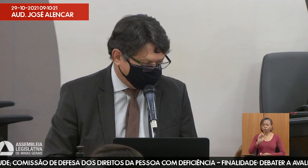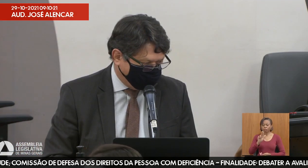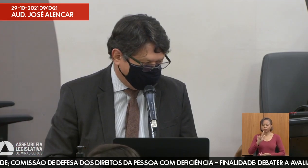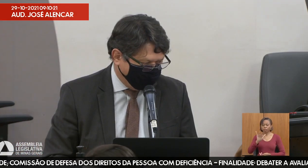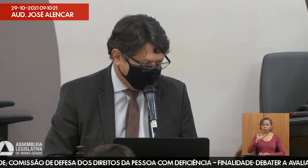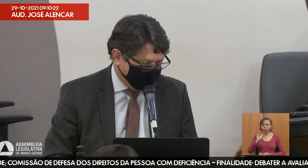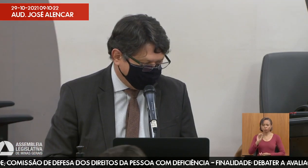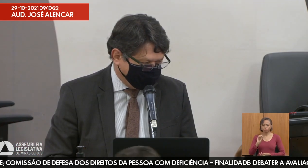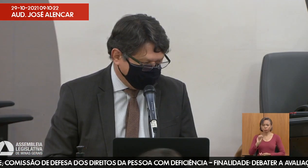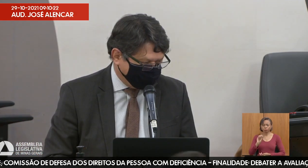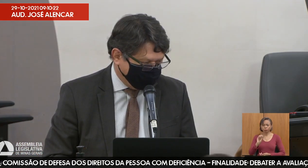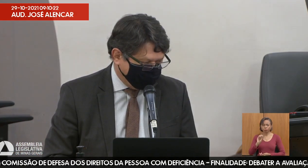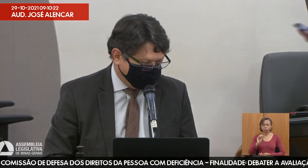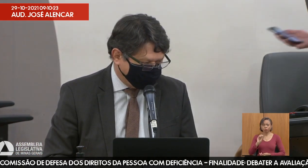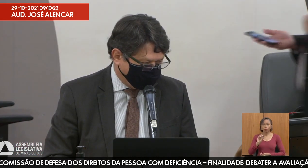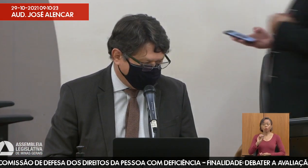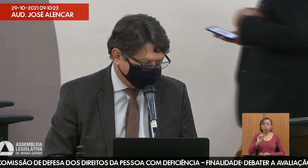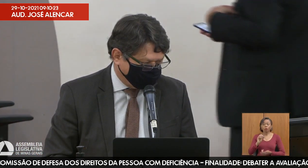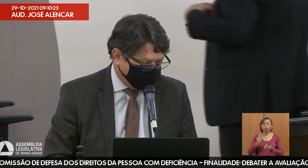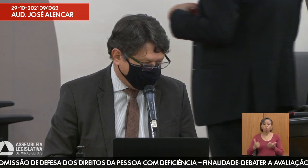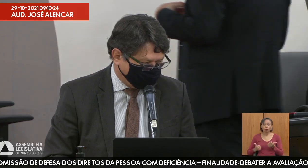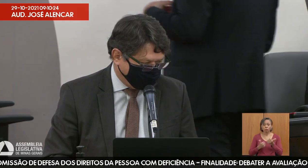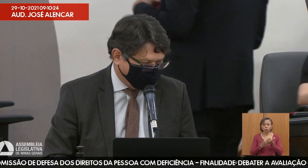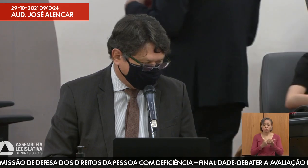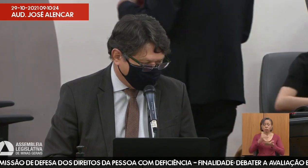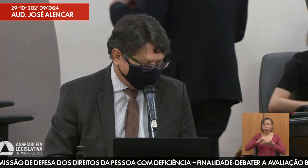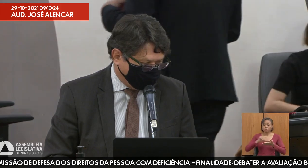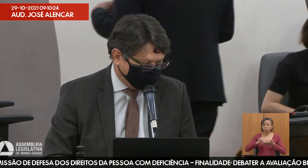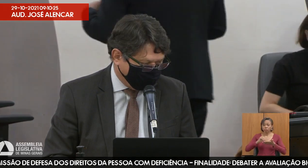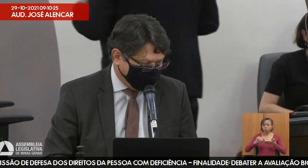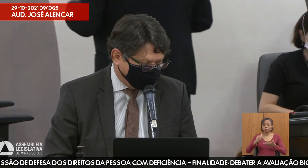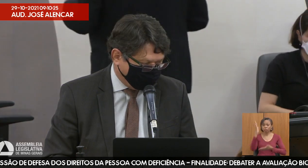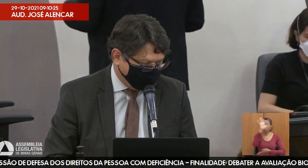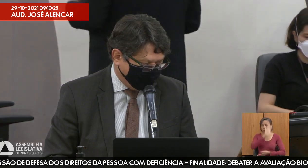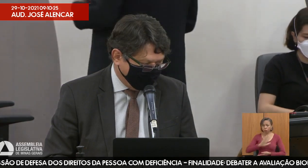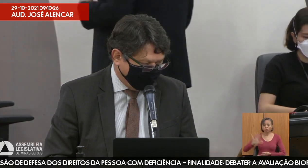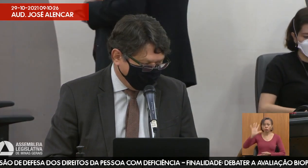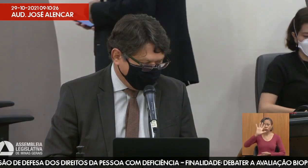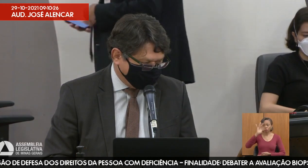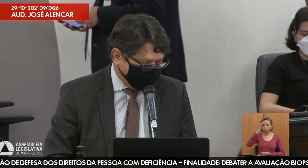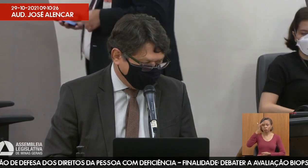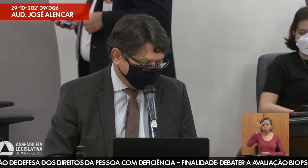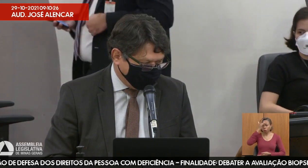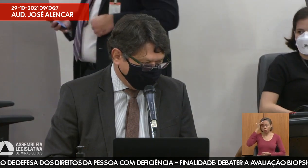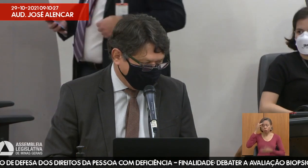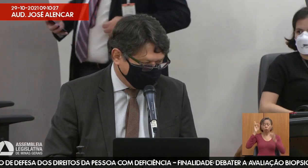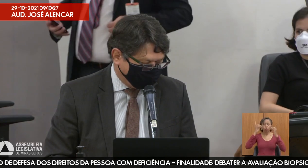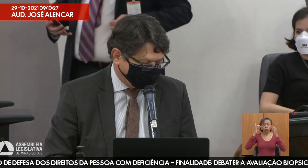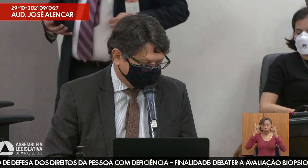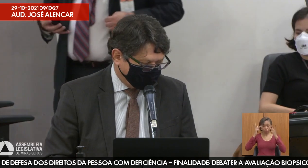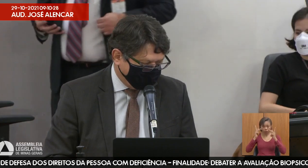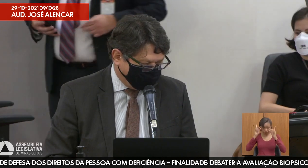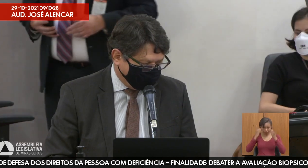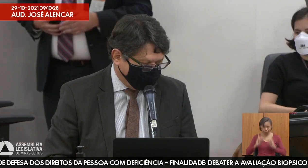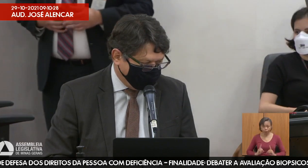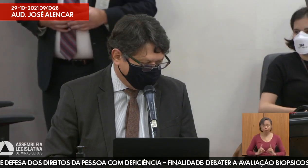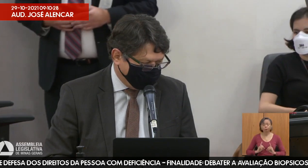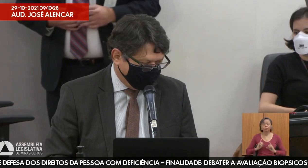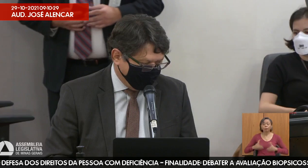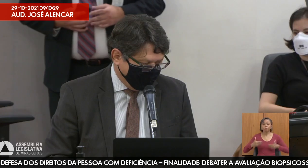assessor, Secretaria Nacional dos Direitos da Pessoa com Deficiência, Ministério da Mulher, da Família e